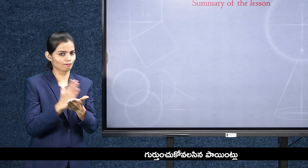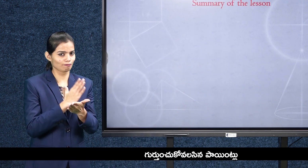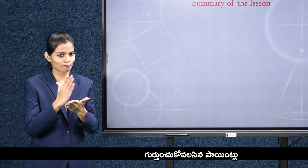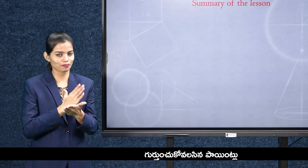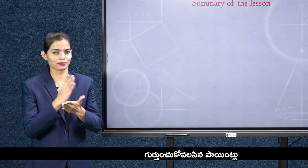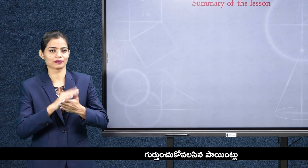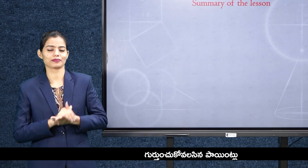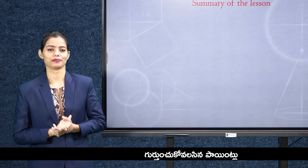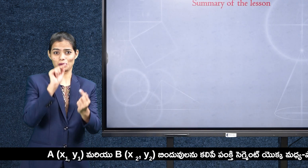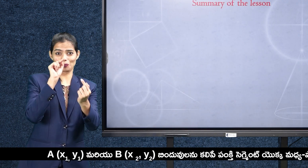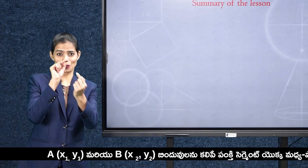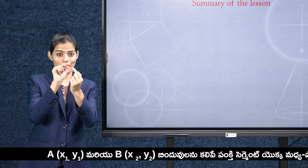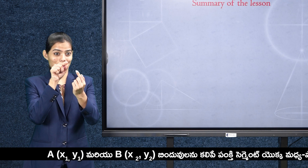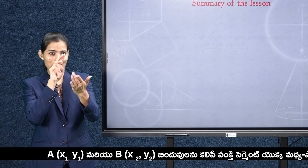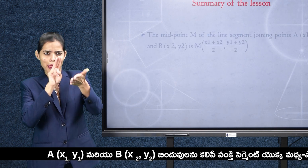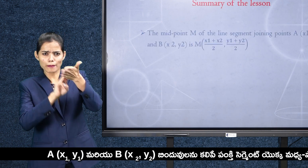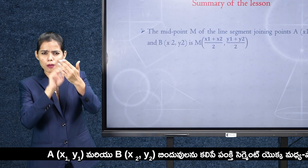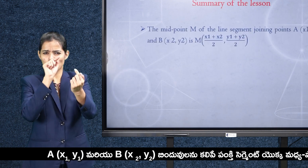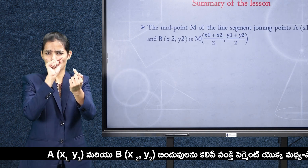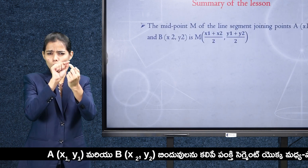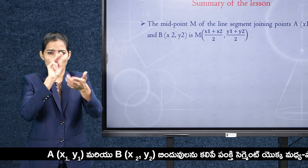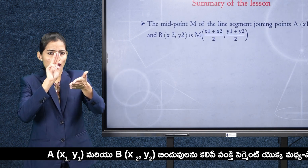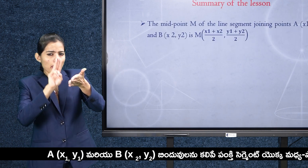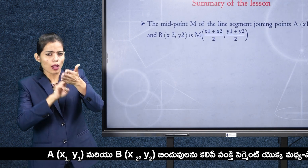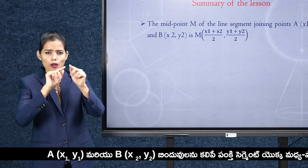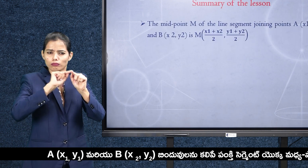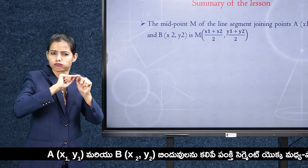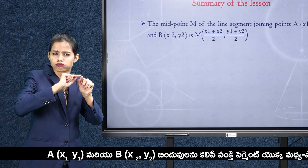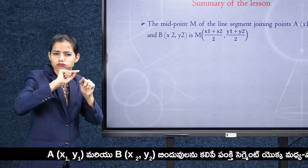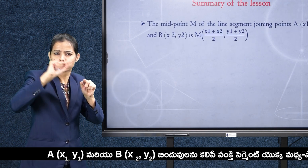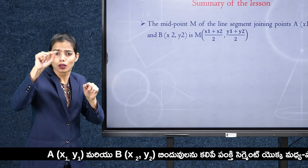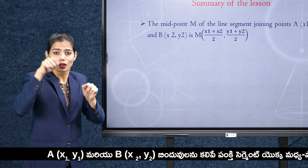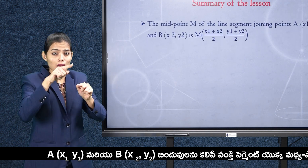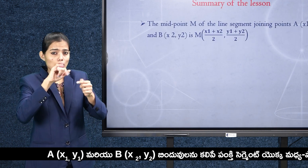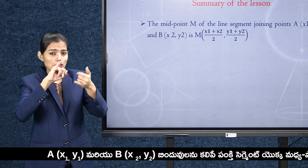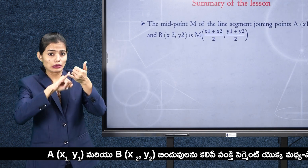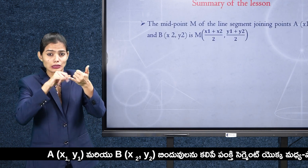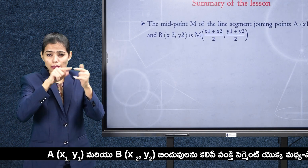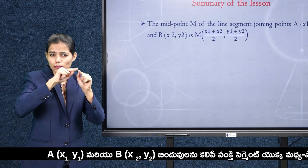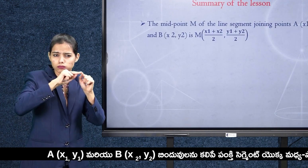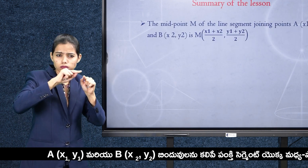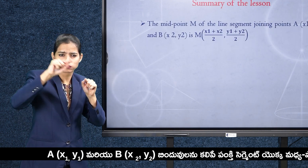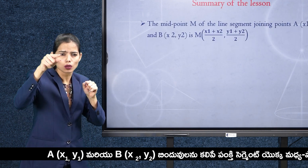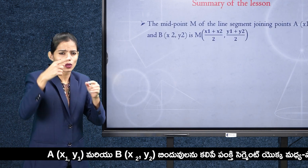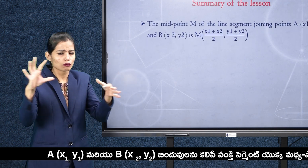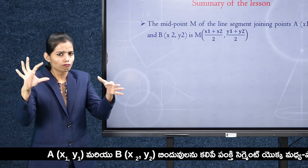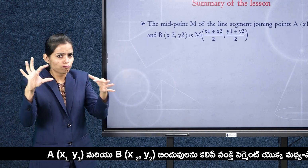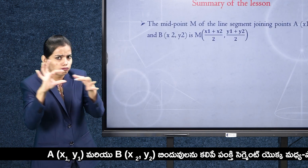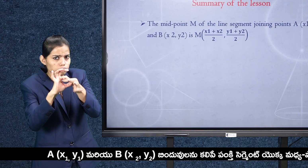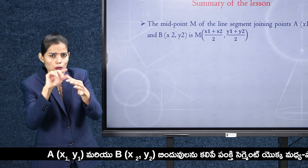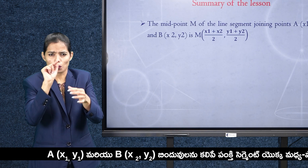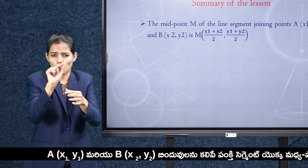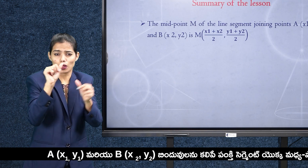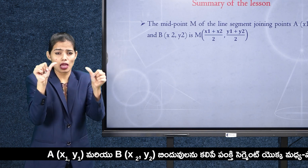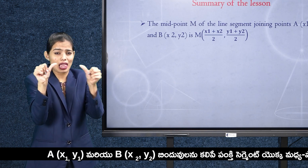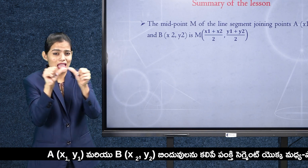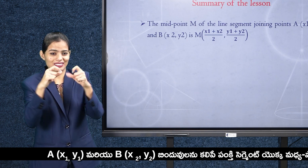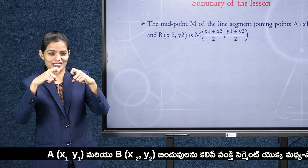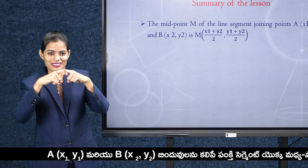గుర్తుంచుకోవలసిన పాయింట్లు: ఏ x1 y1 మరియు బి x2 y2 బిందువులను కలిపే